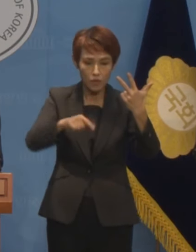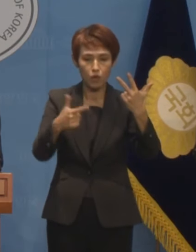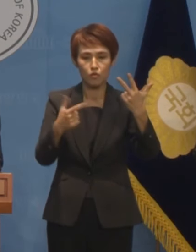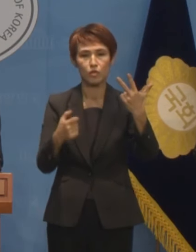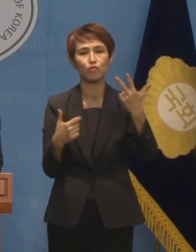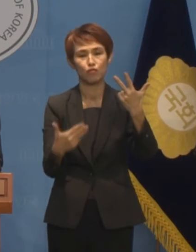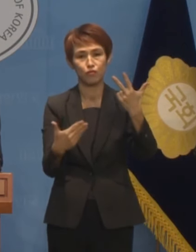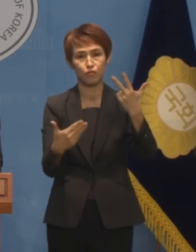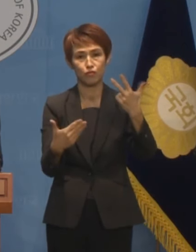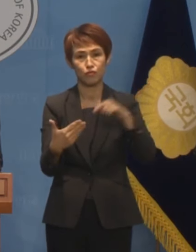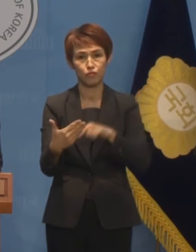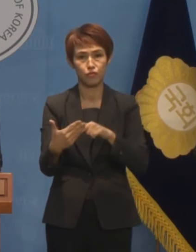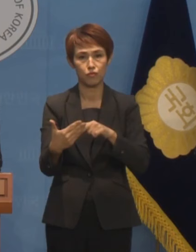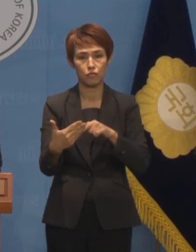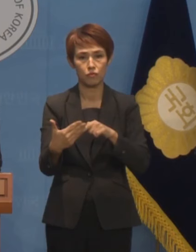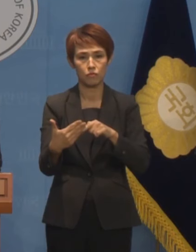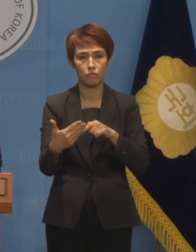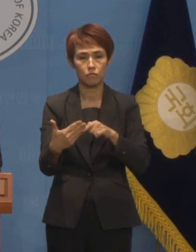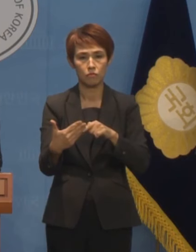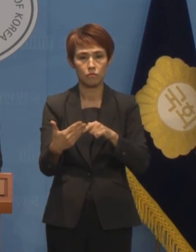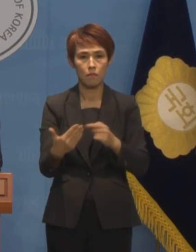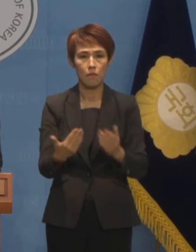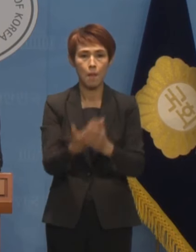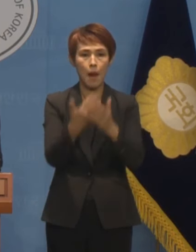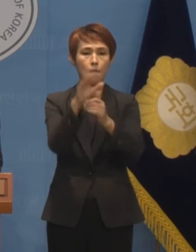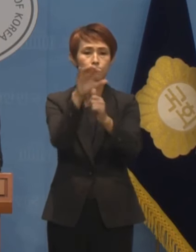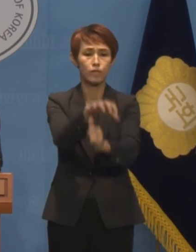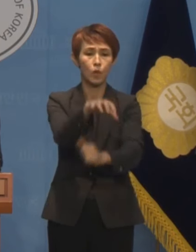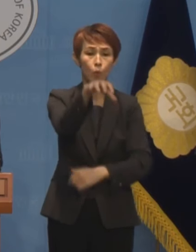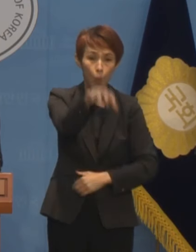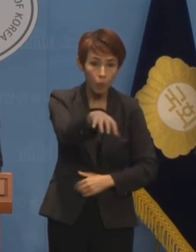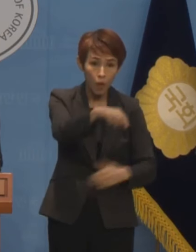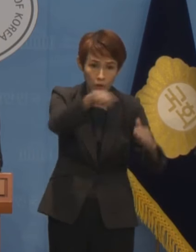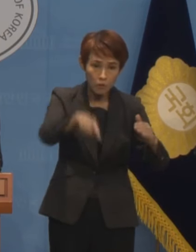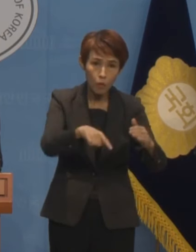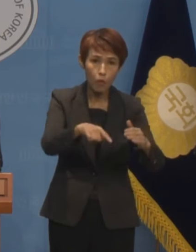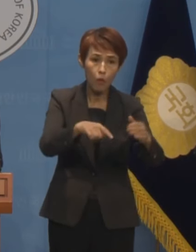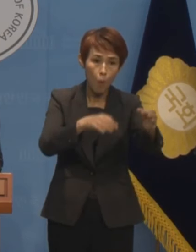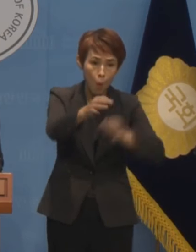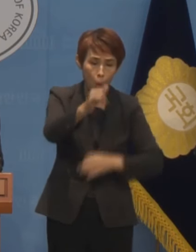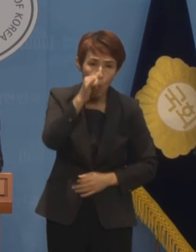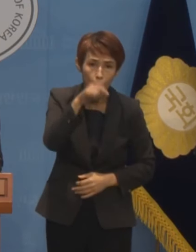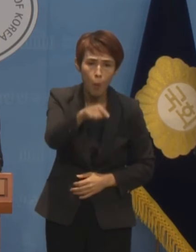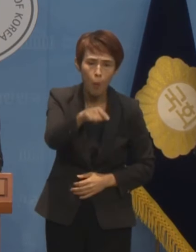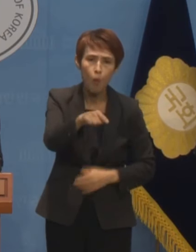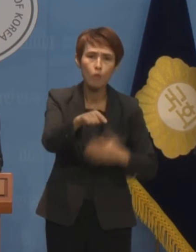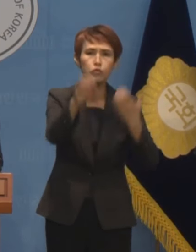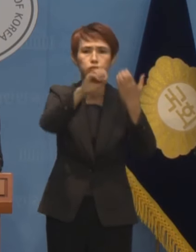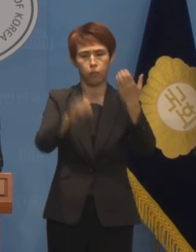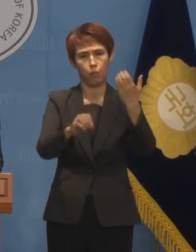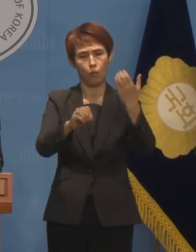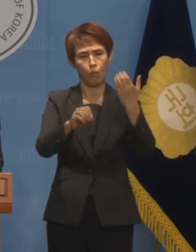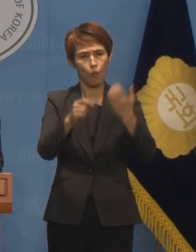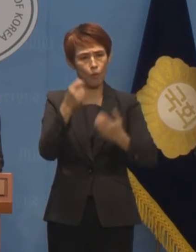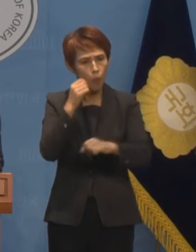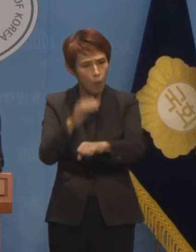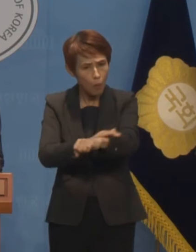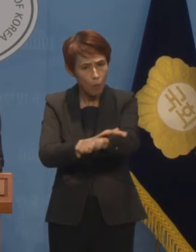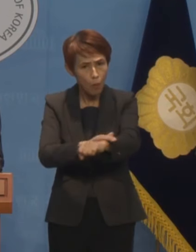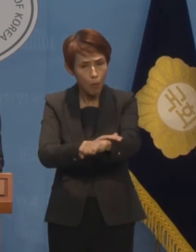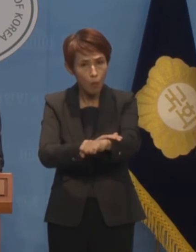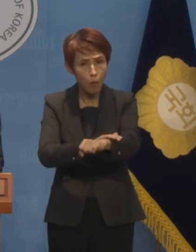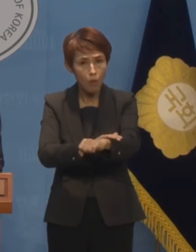69건이 개발제한구역 내의 거래였습니다. 무려 90%나 됩니다. 개발제한구역 거래가